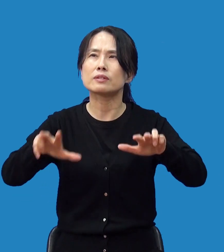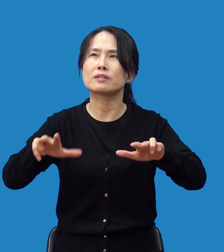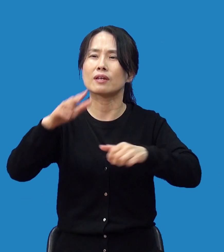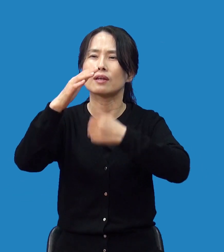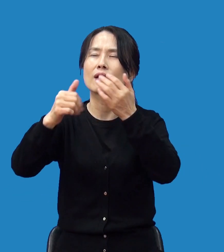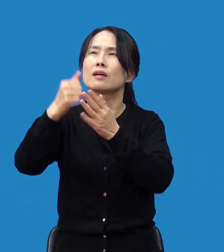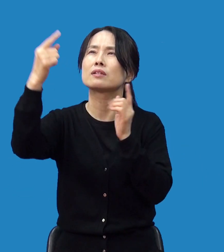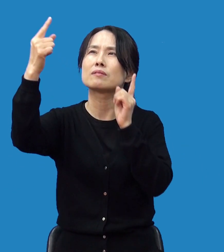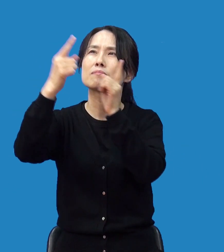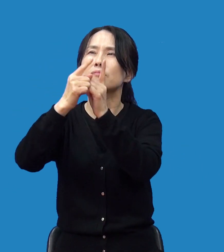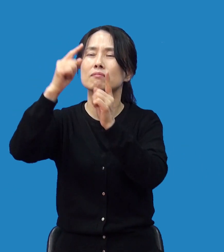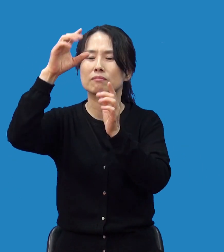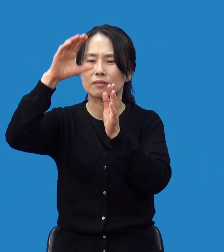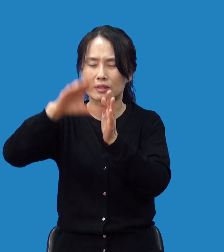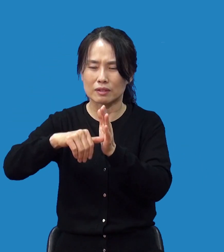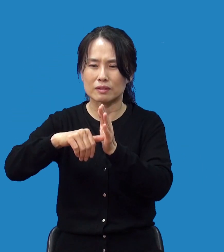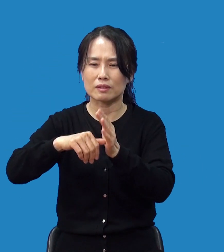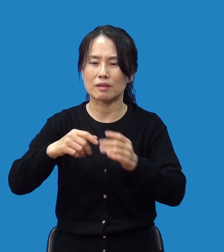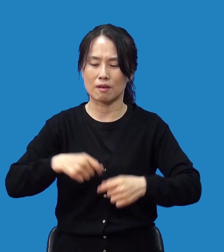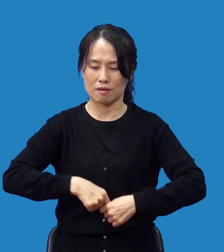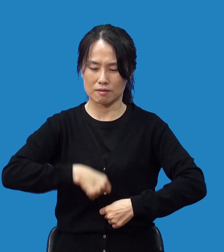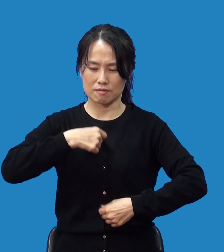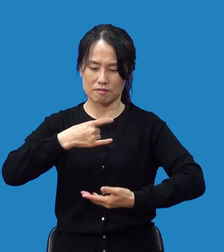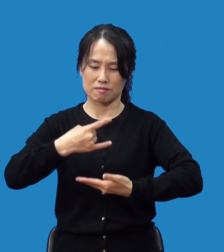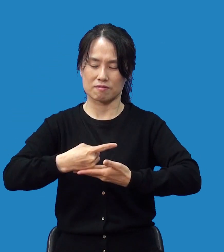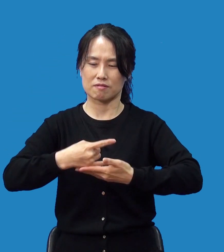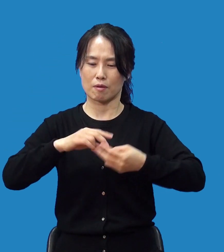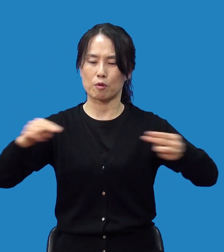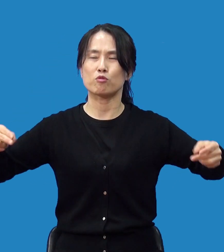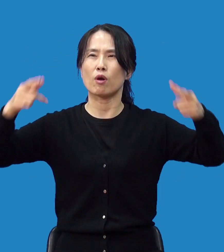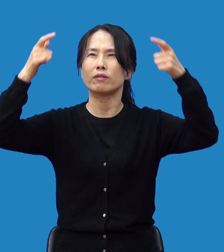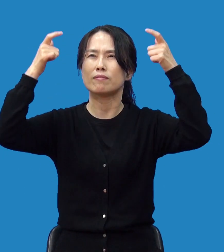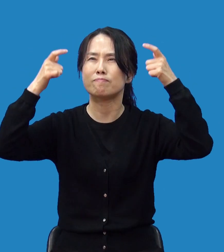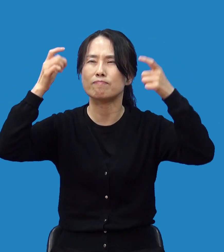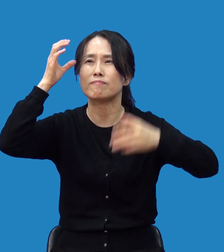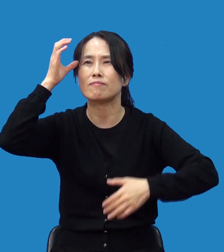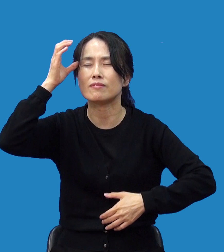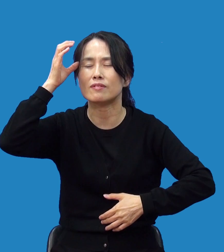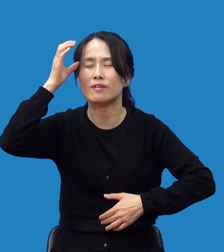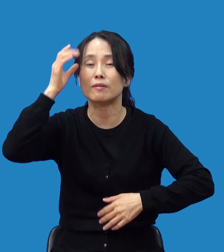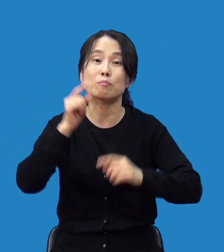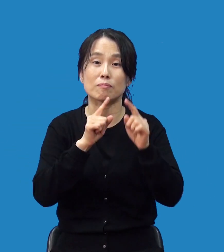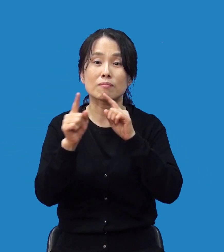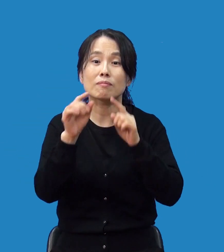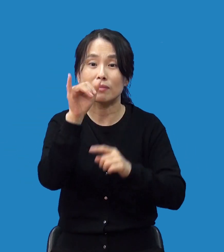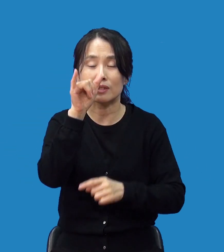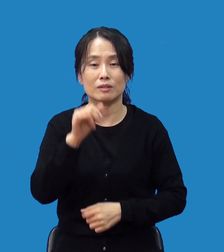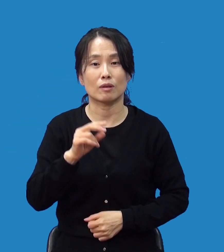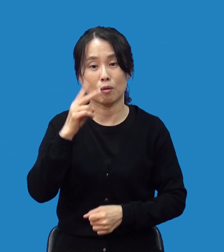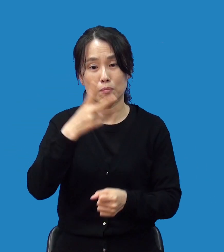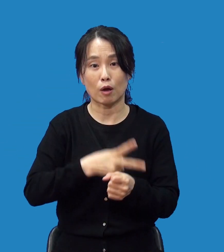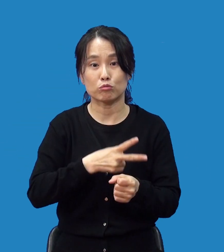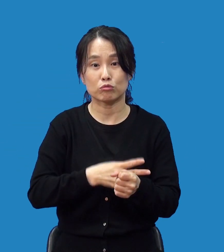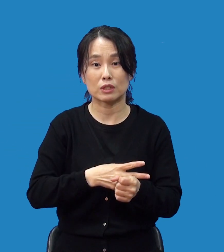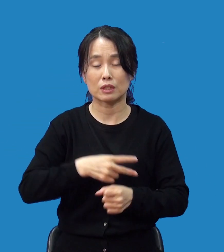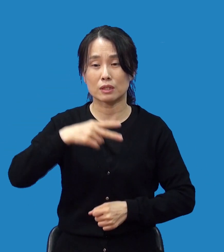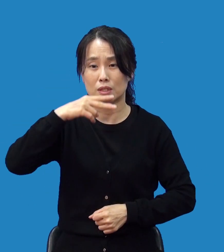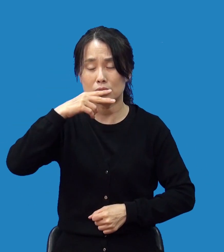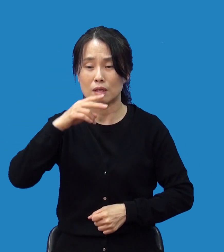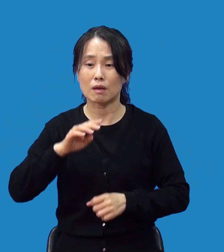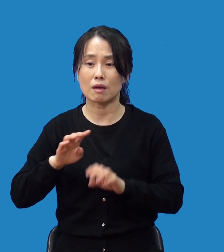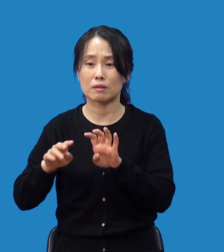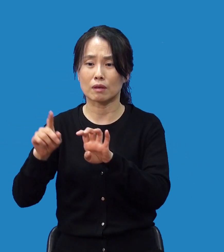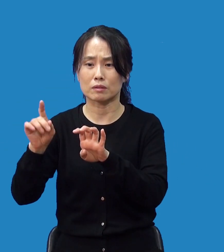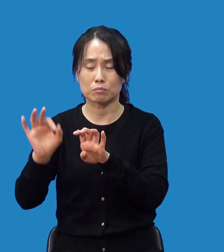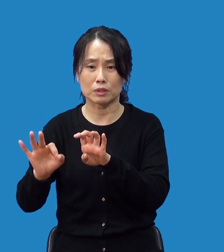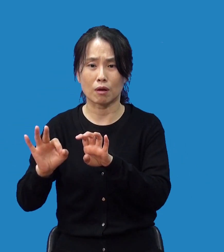서면 의의 면류관을 받을 것이다. 야, 이 바울이요, 이사야 40장에